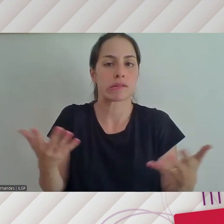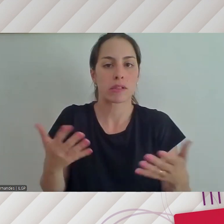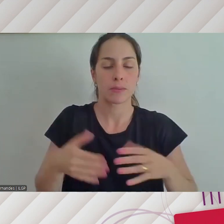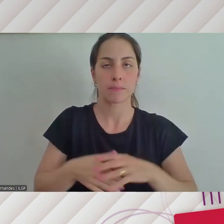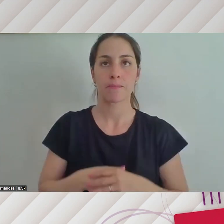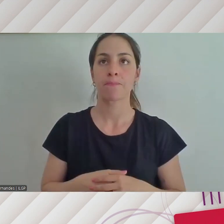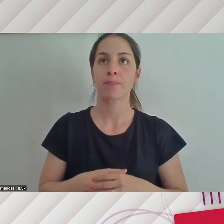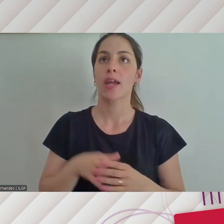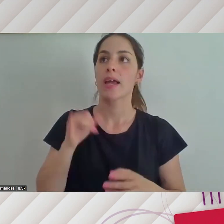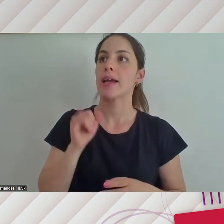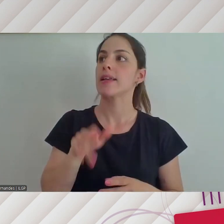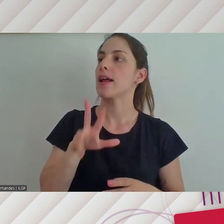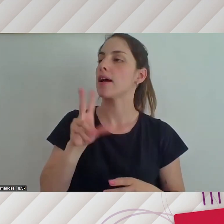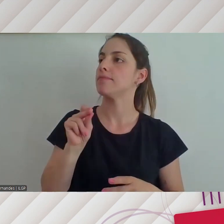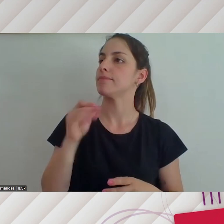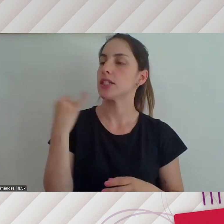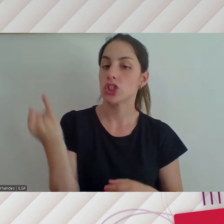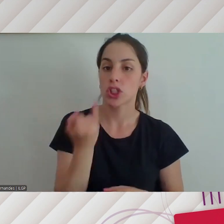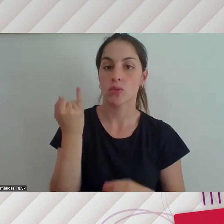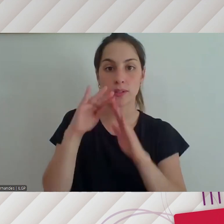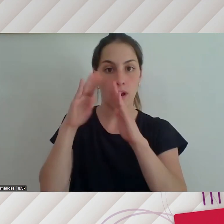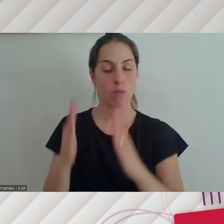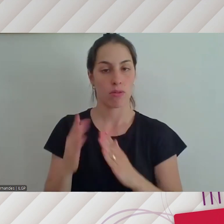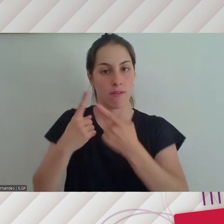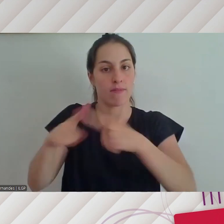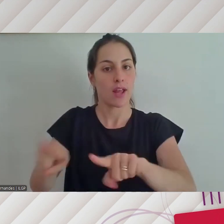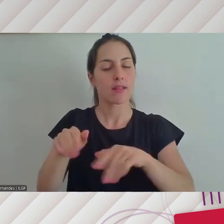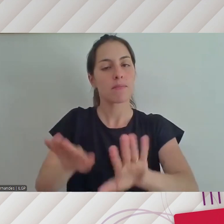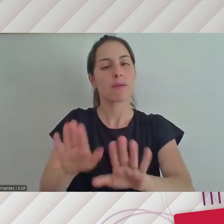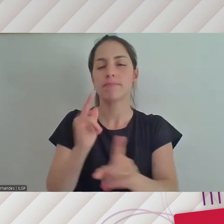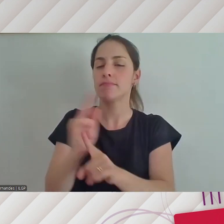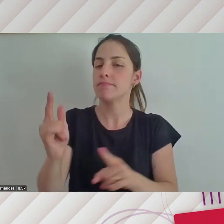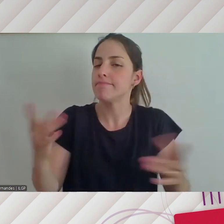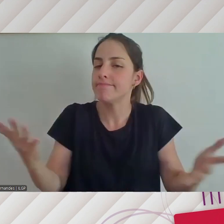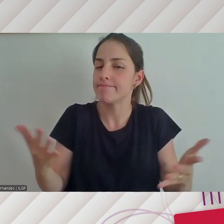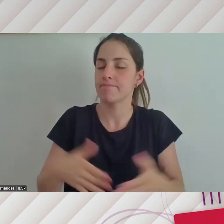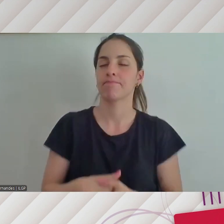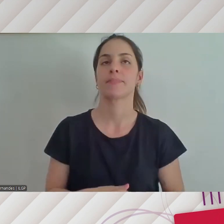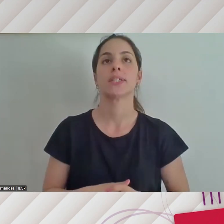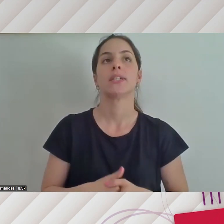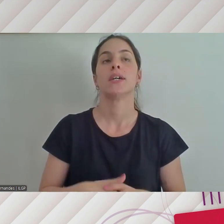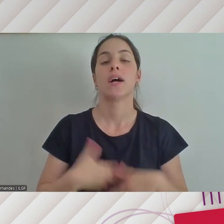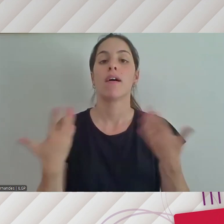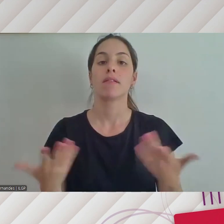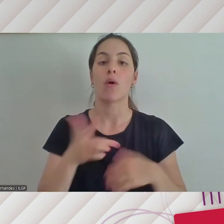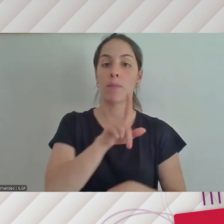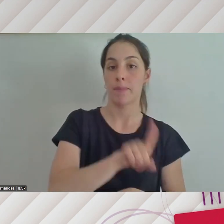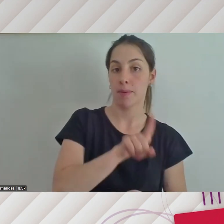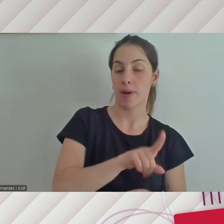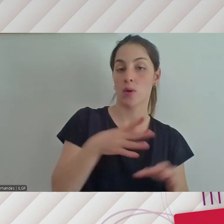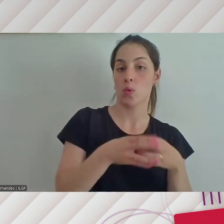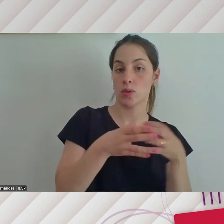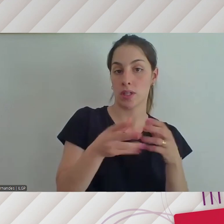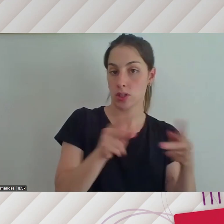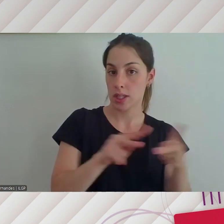INA como uma instituição diferente. Em primeiro lugar, o Conselho Estratégico